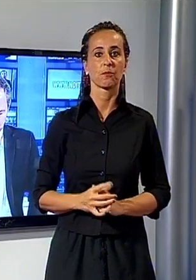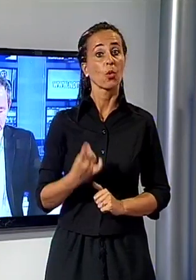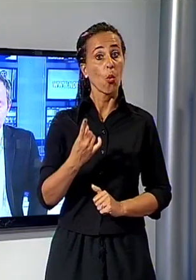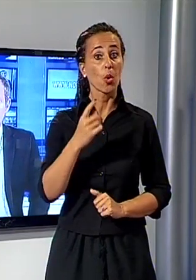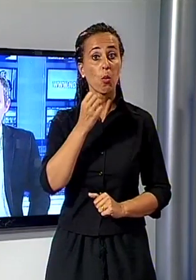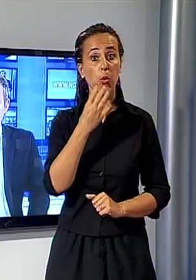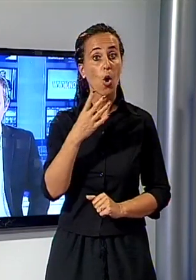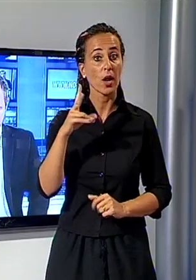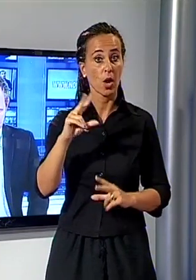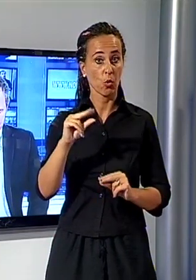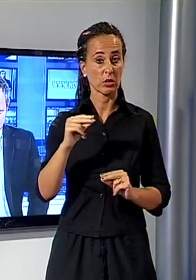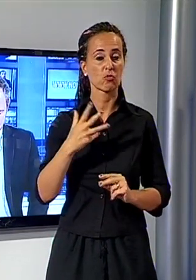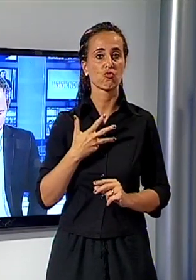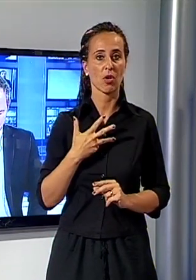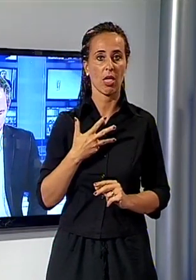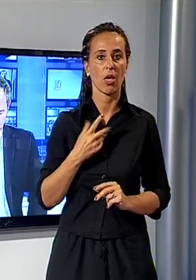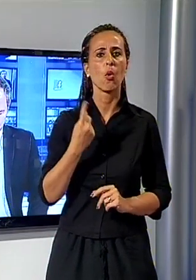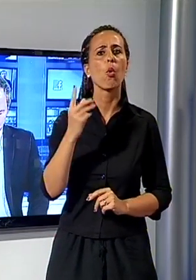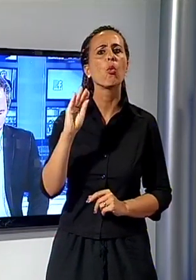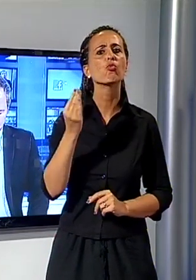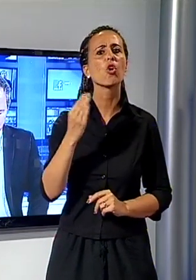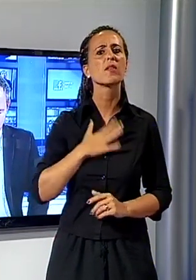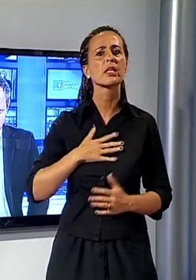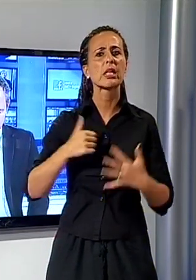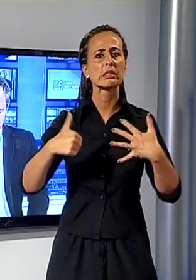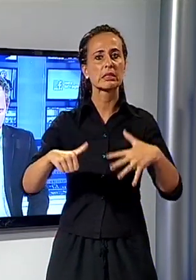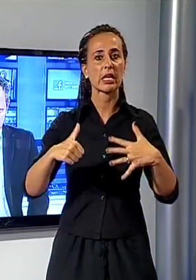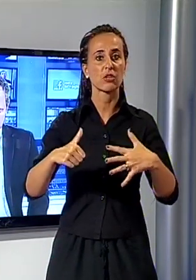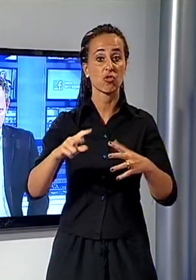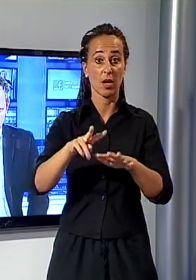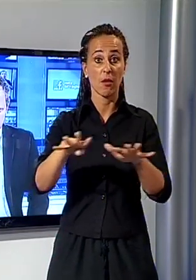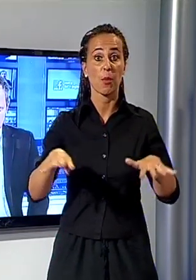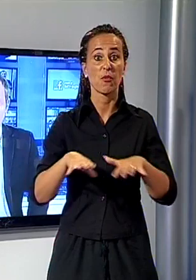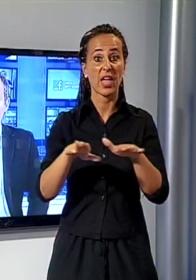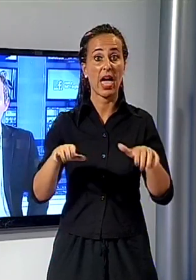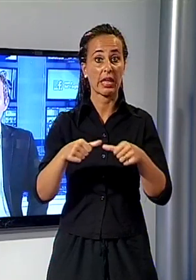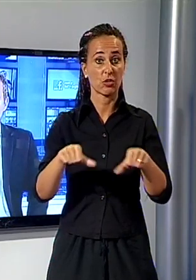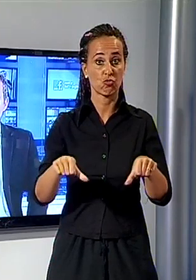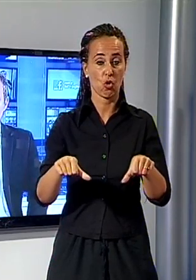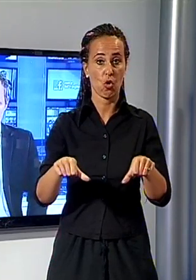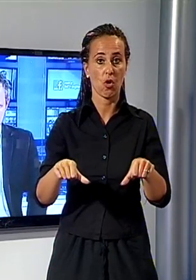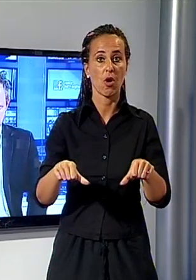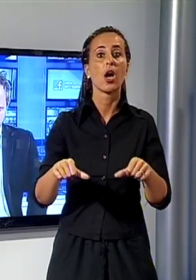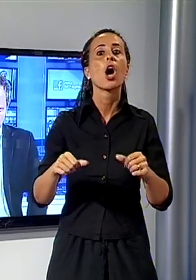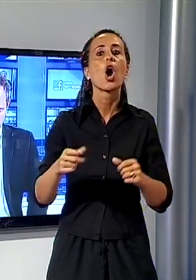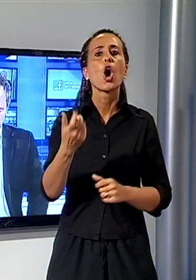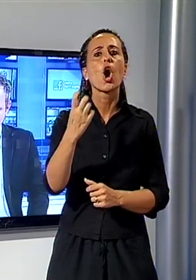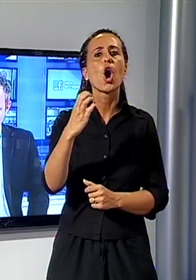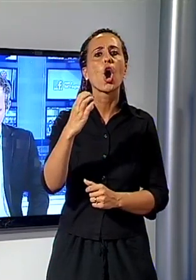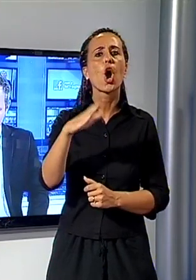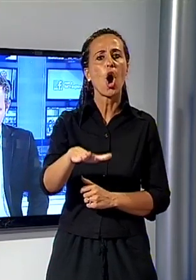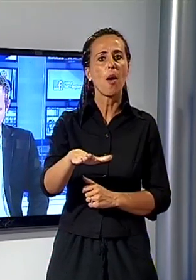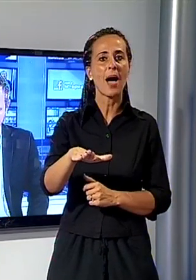Un sedicenne via Reggino è uscito dal coma dopo 10 giorni di ricovero all'ospedale di Livorno, dopo la